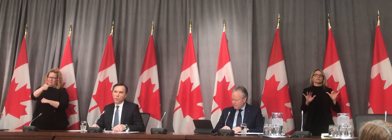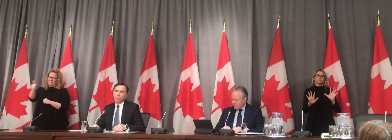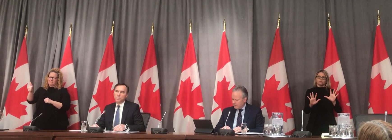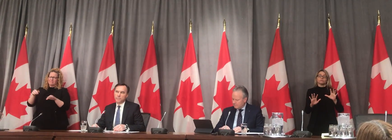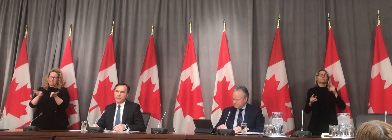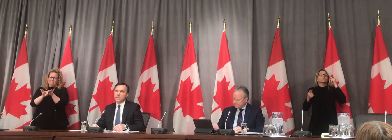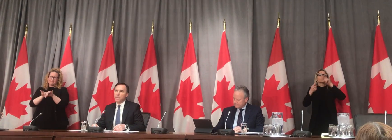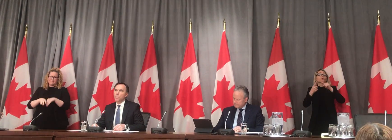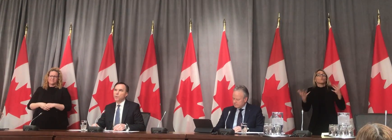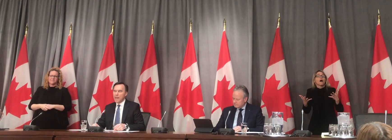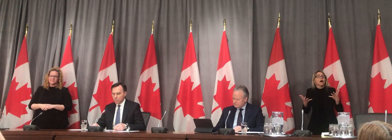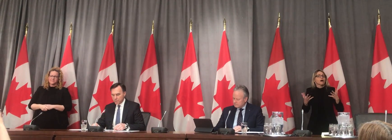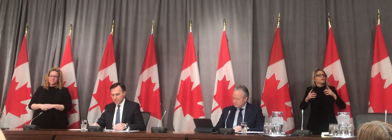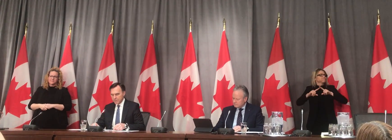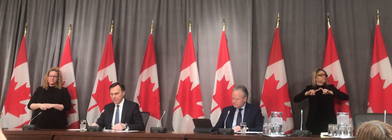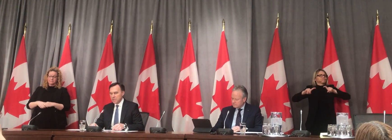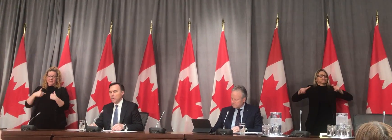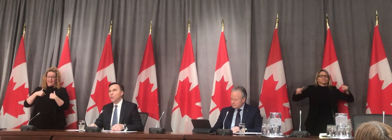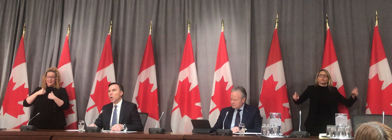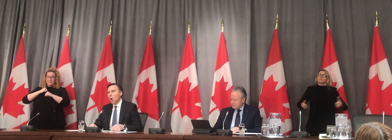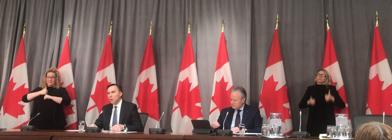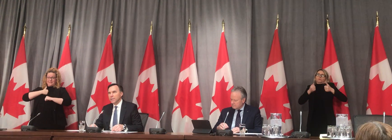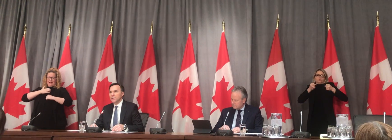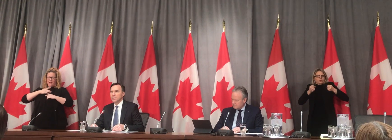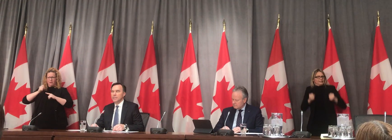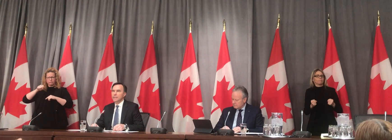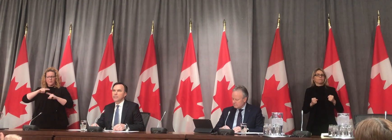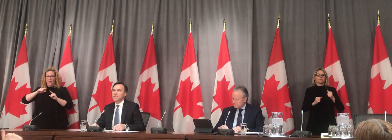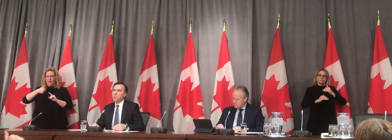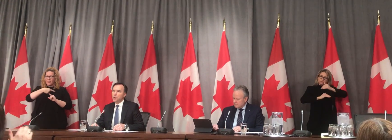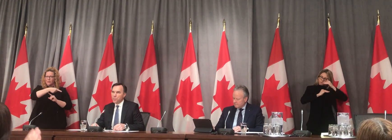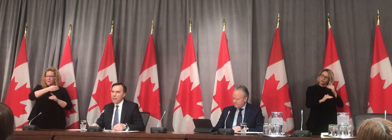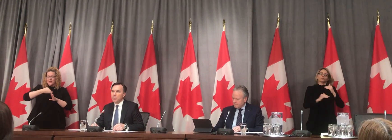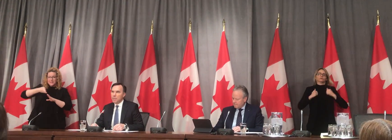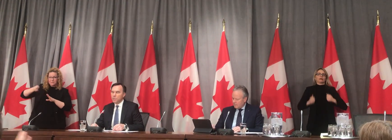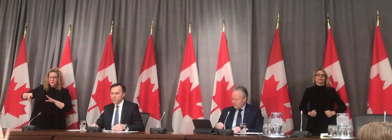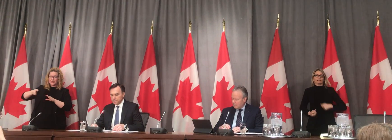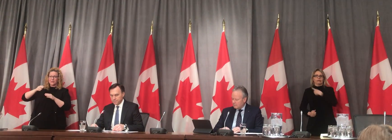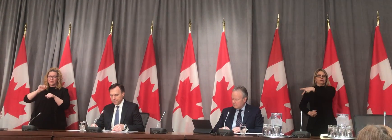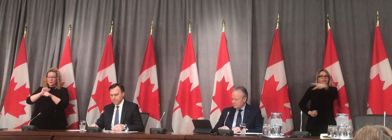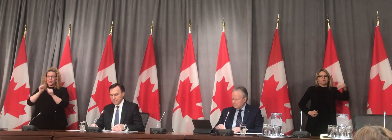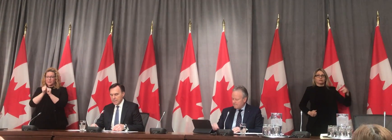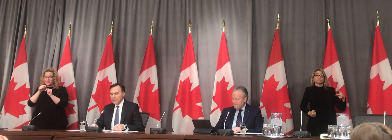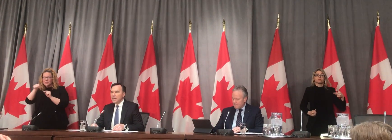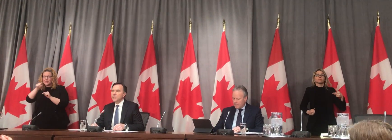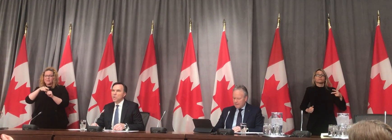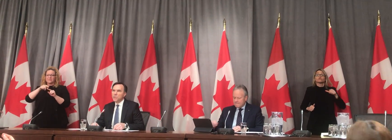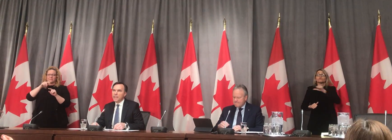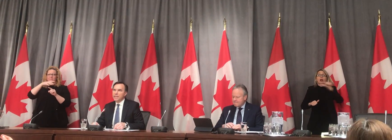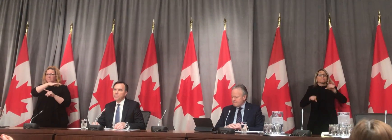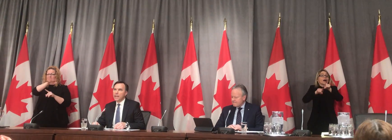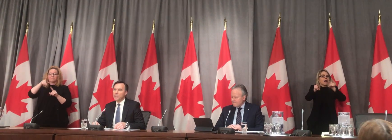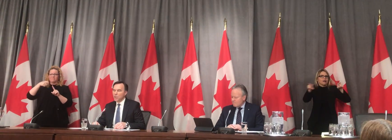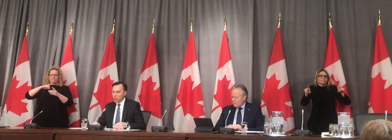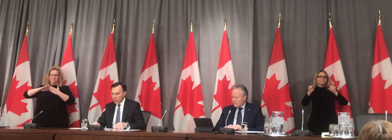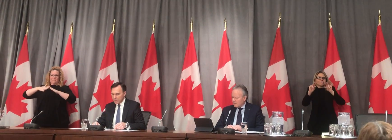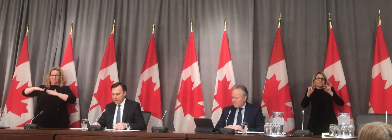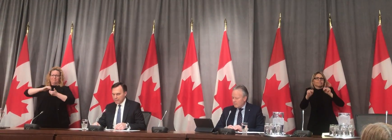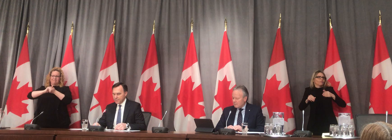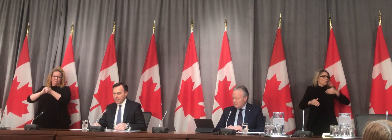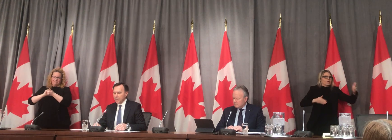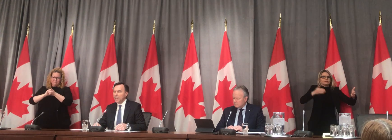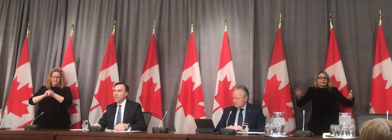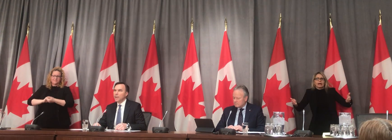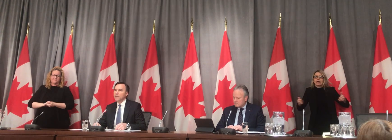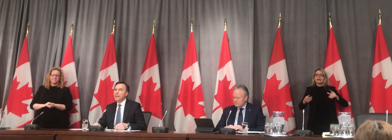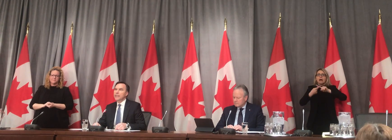just about you, it's about your neighbors, it's about your colleagues, it's about your family members. La santé et la